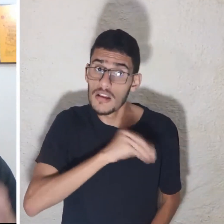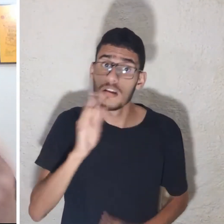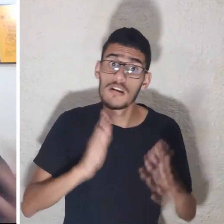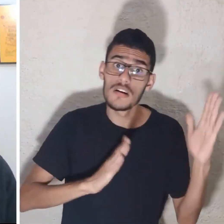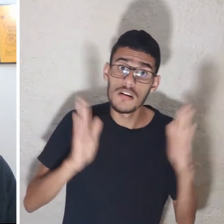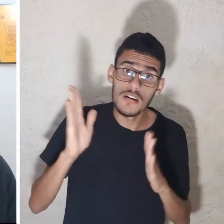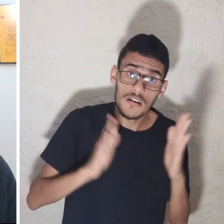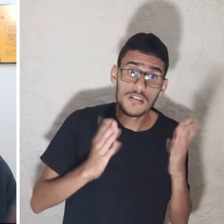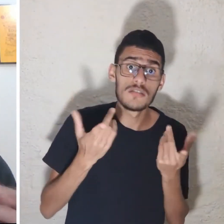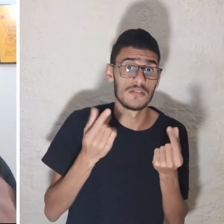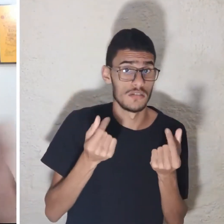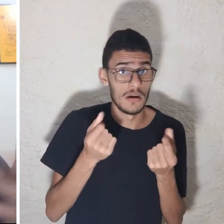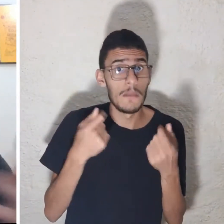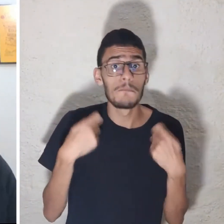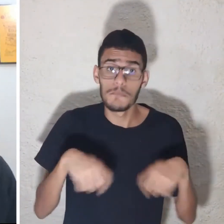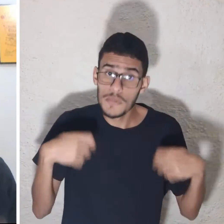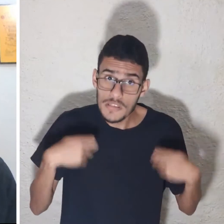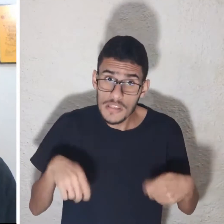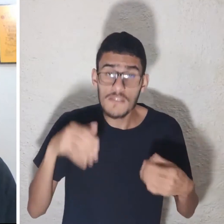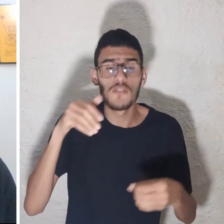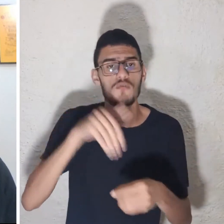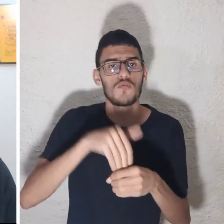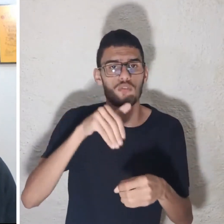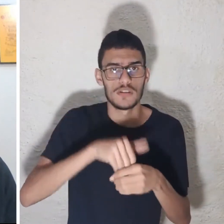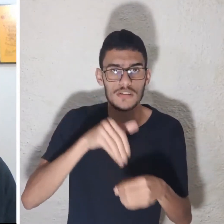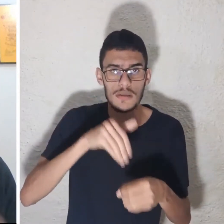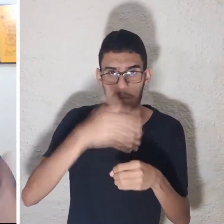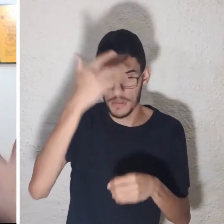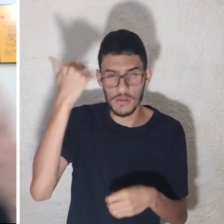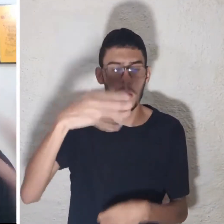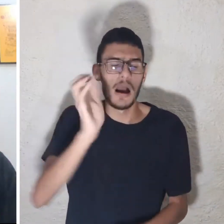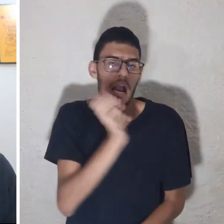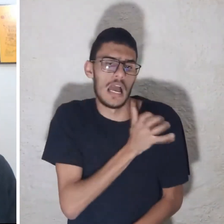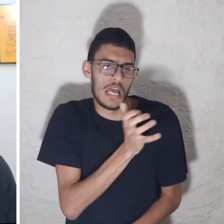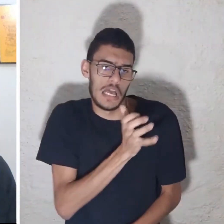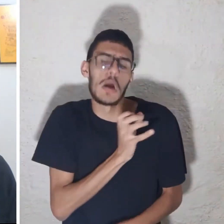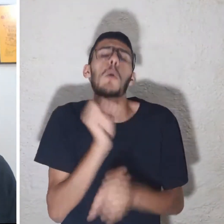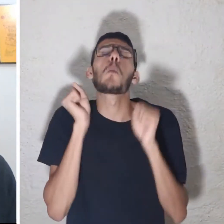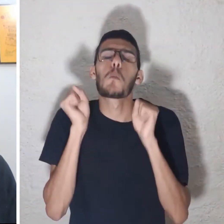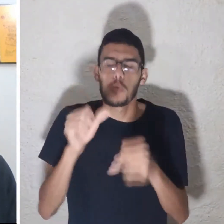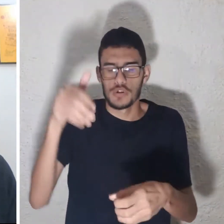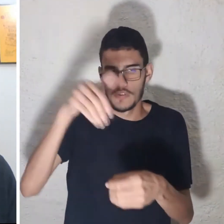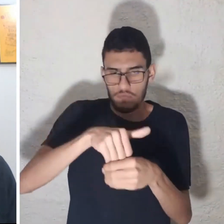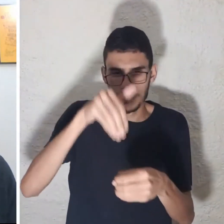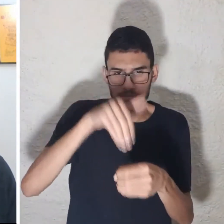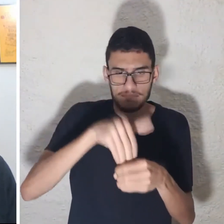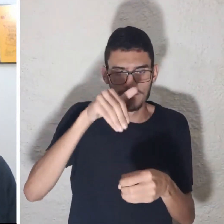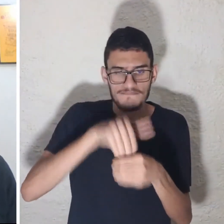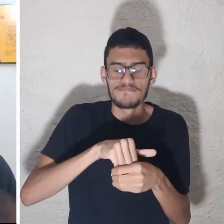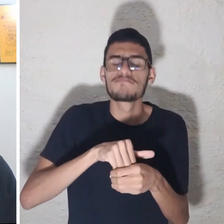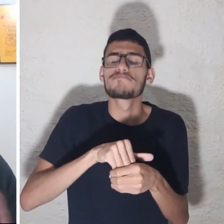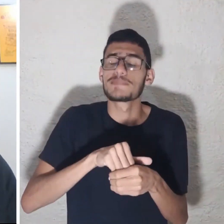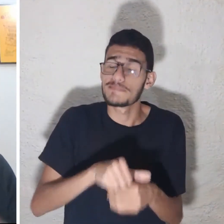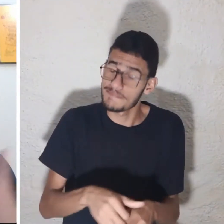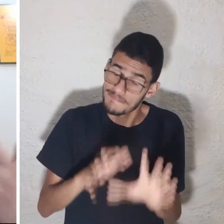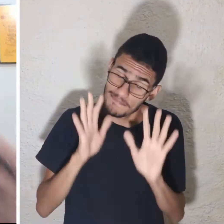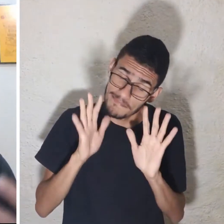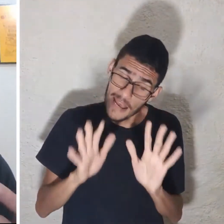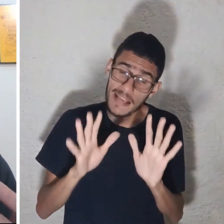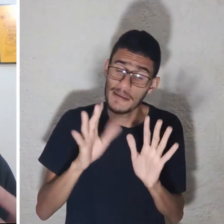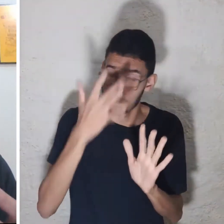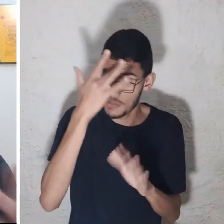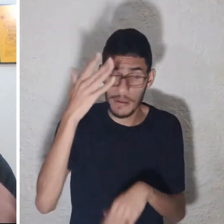Ou seja, uma determinada, né, condição financeira para poder votar, ou seja, só os mais ricos podiam participar das eleições. E